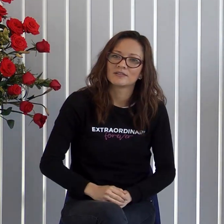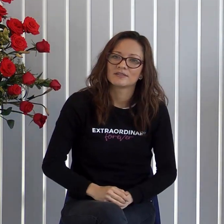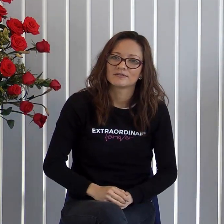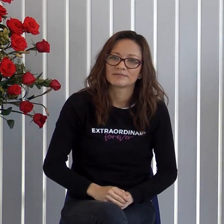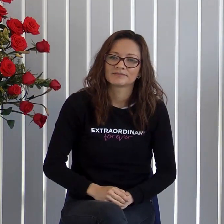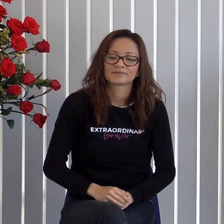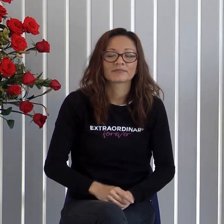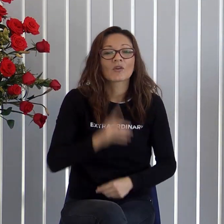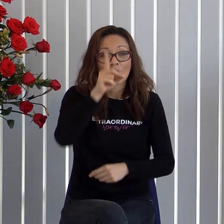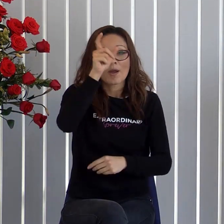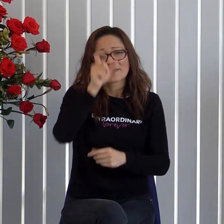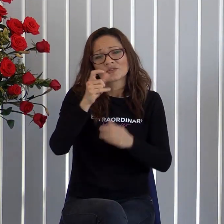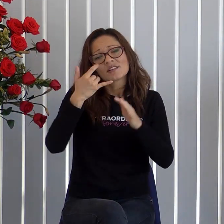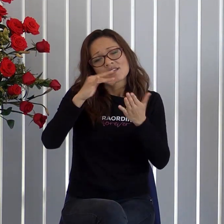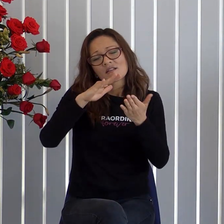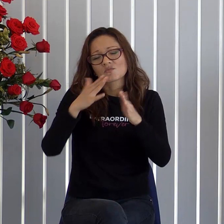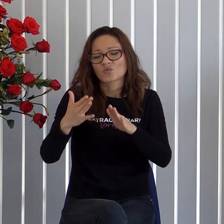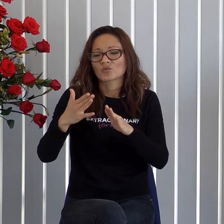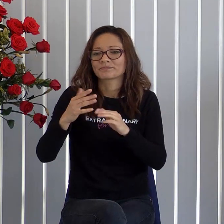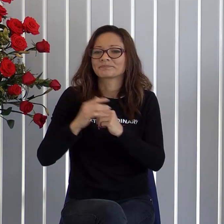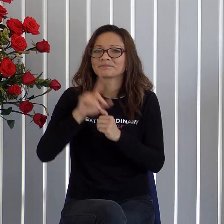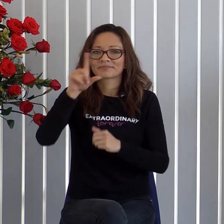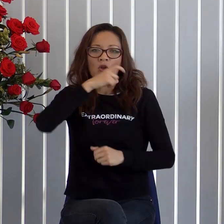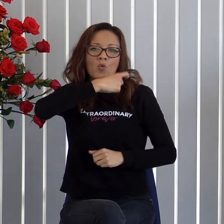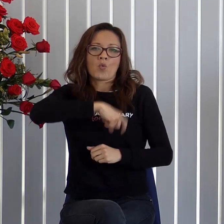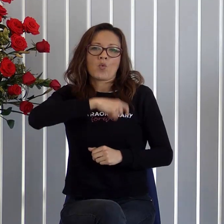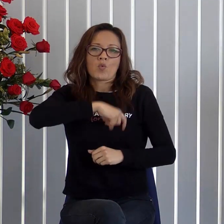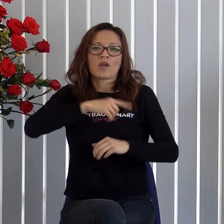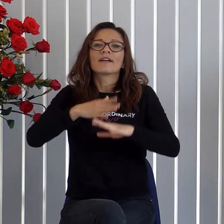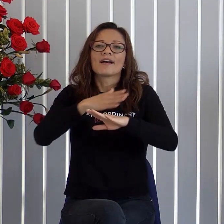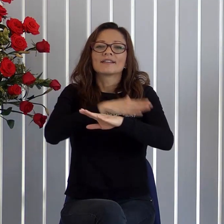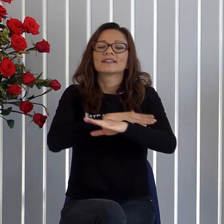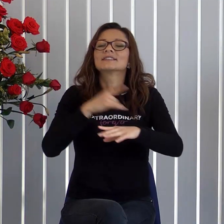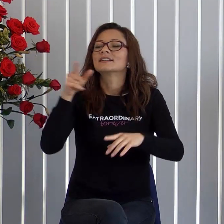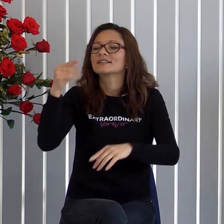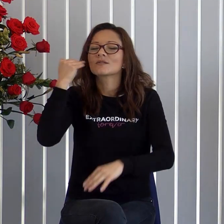y que seguramente está en el paraíso de Ujier, si la conozco.